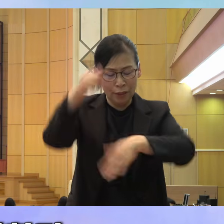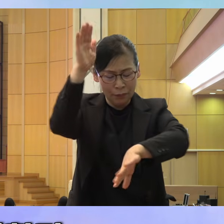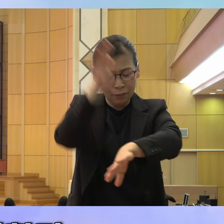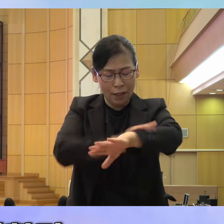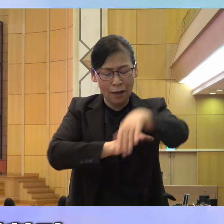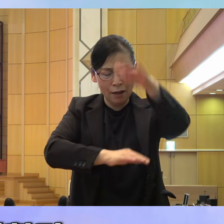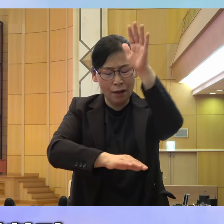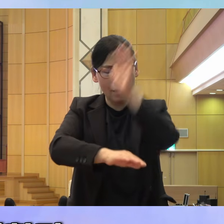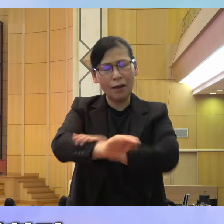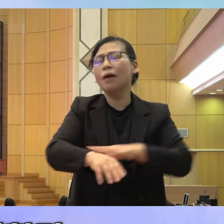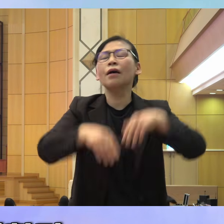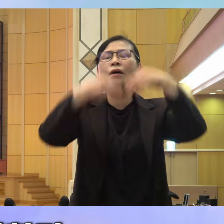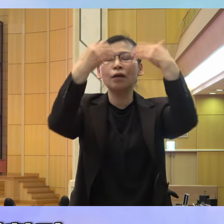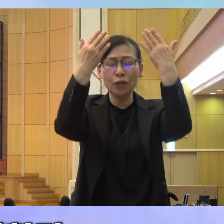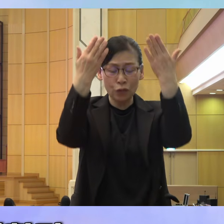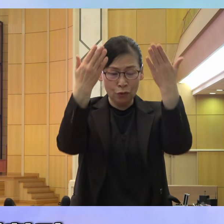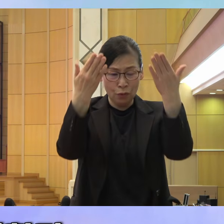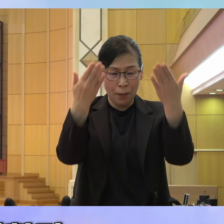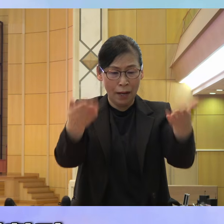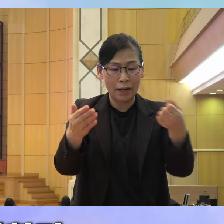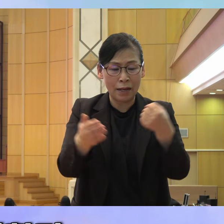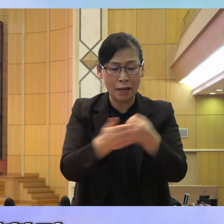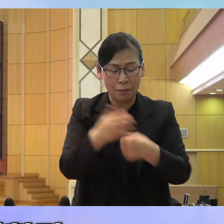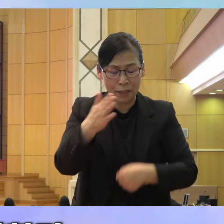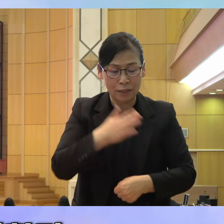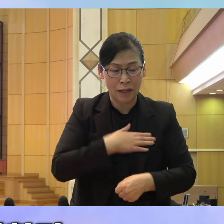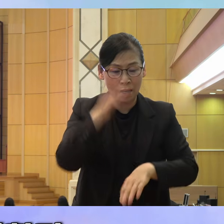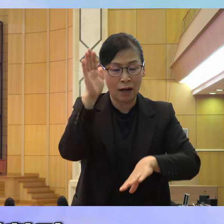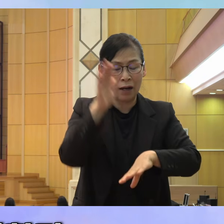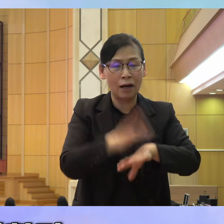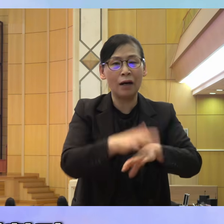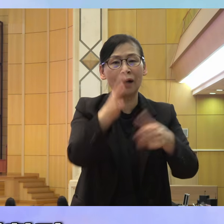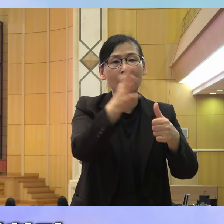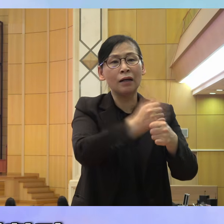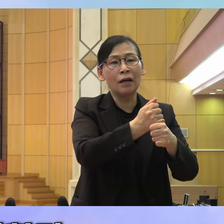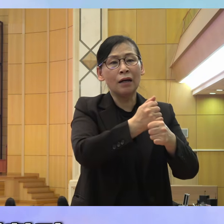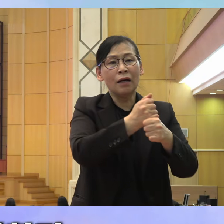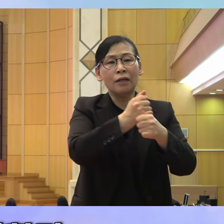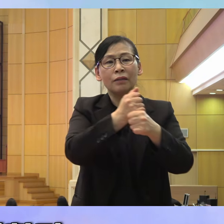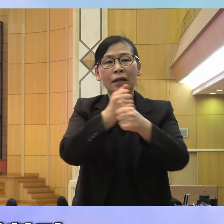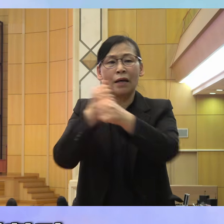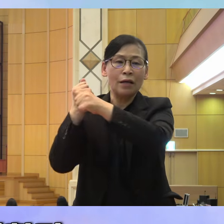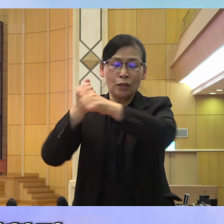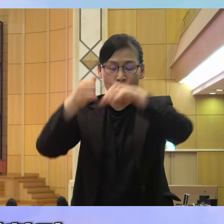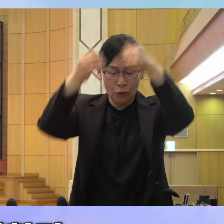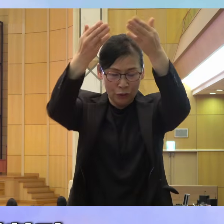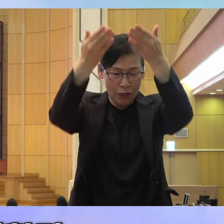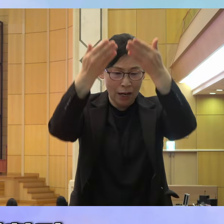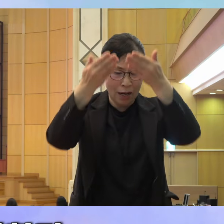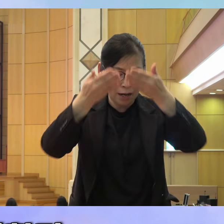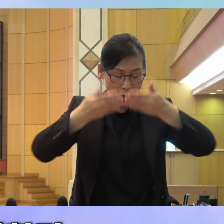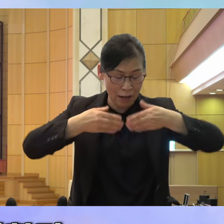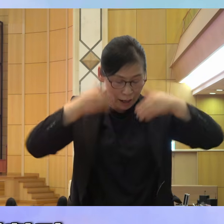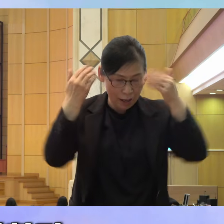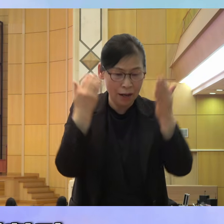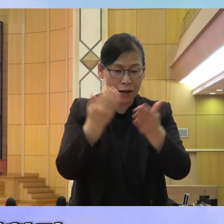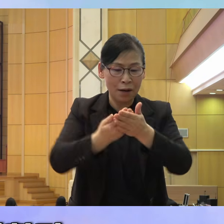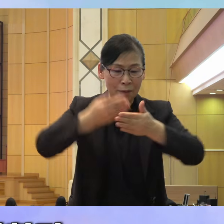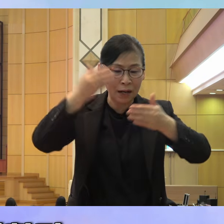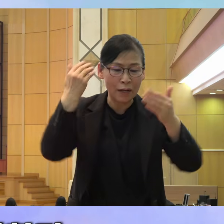주님 예수 팔레미사 내 손